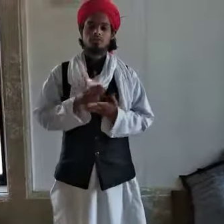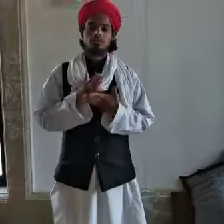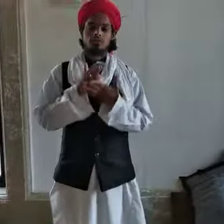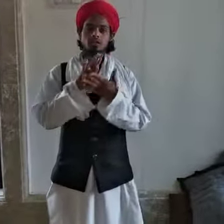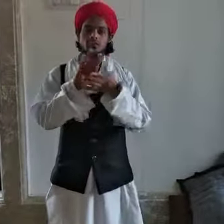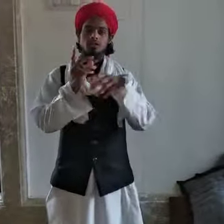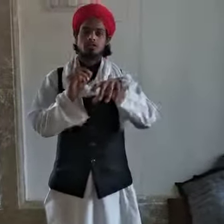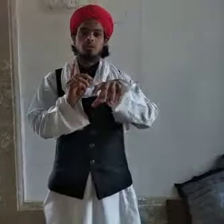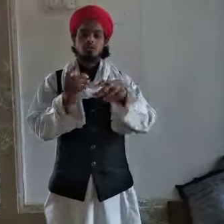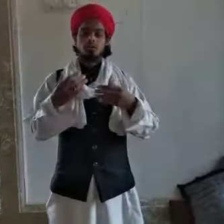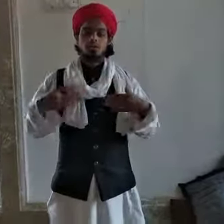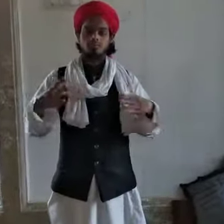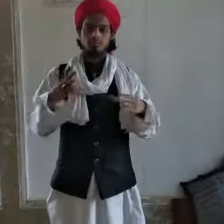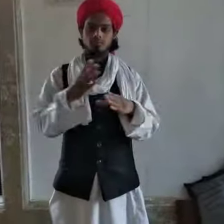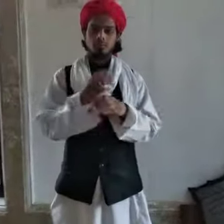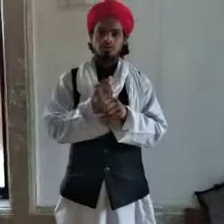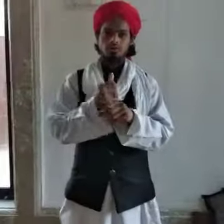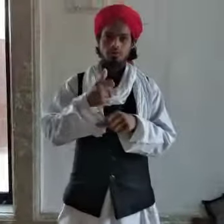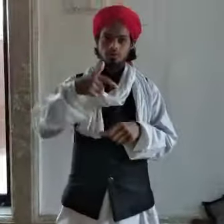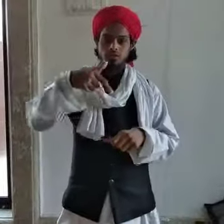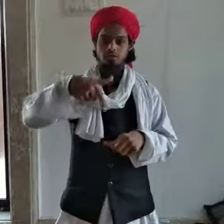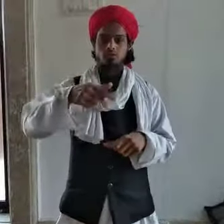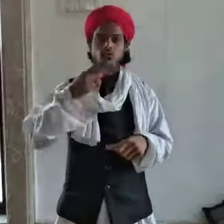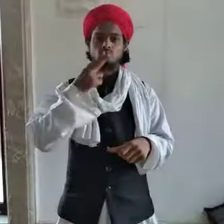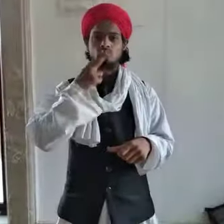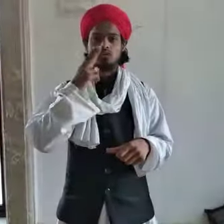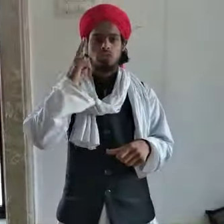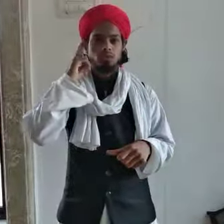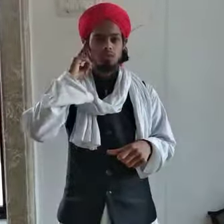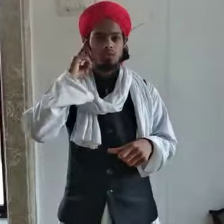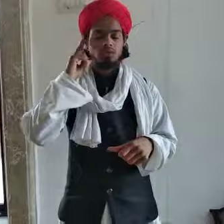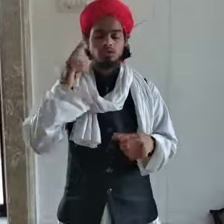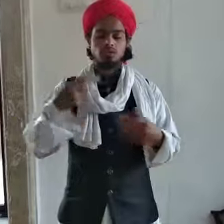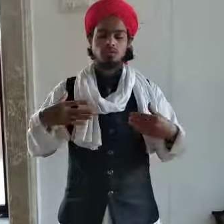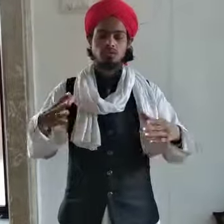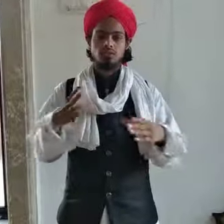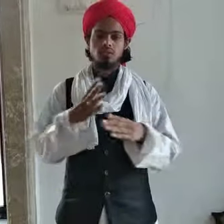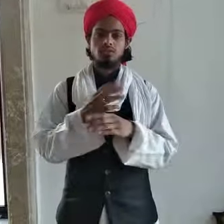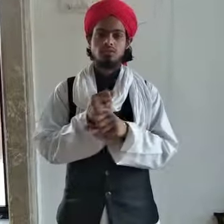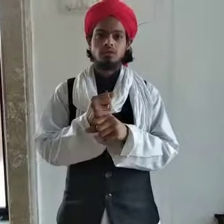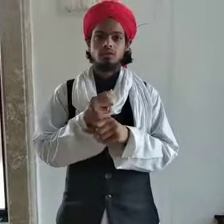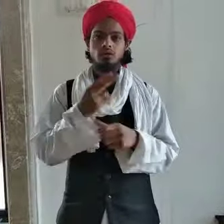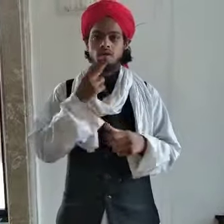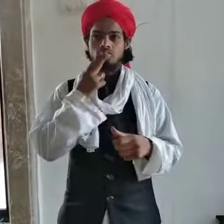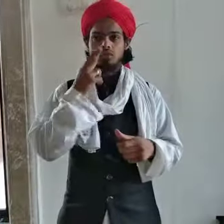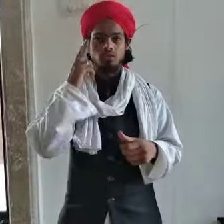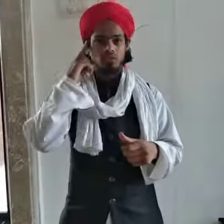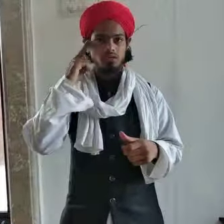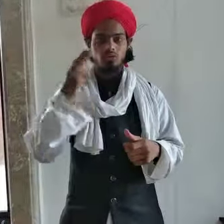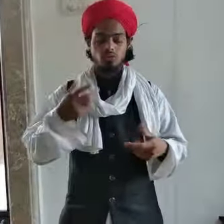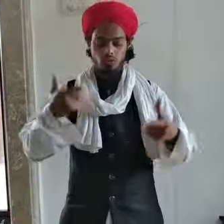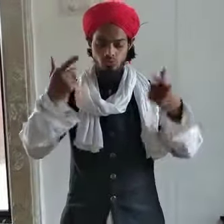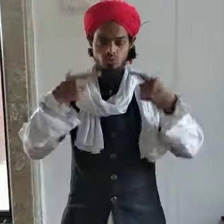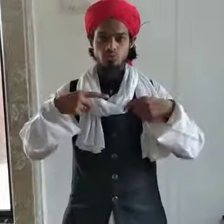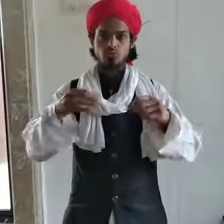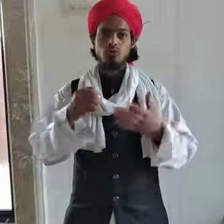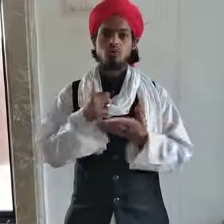بڑی التجا ہے کہ آپ سب بھی ان خصوص اسلامیوں کا ساتھ دیں اور ان کی خوب